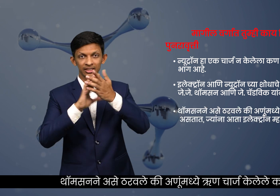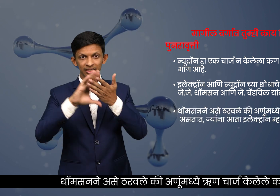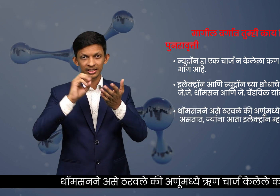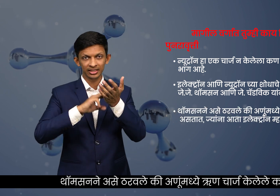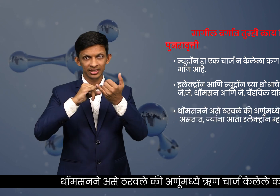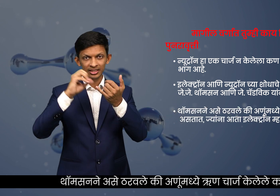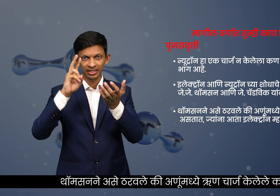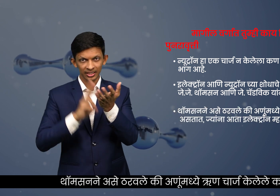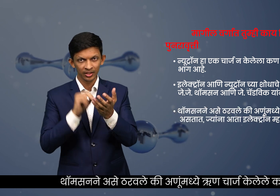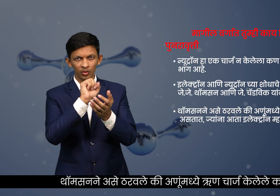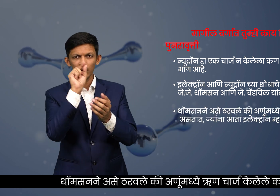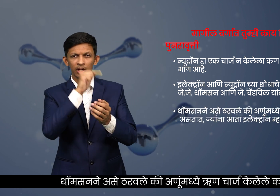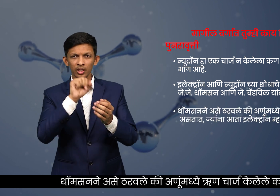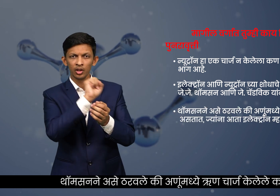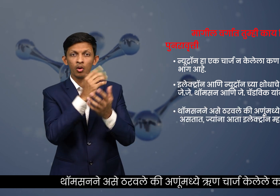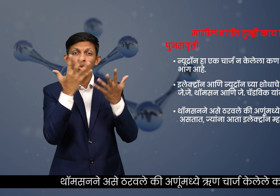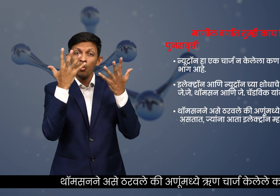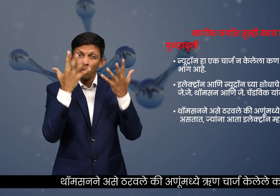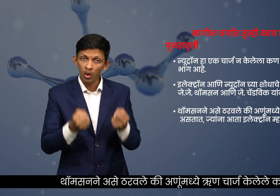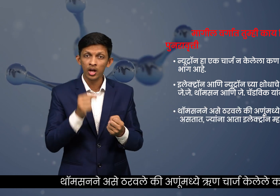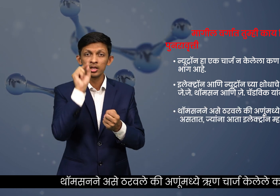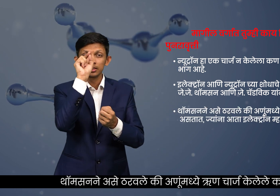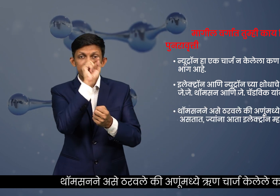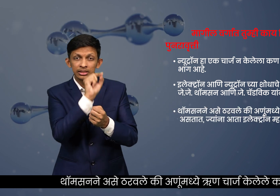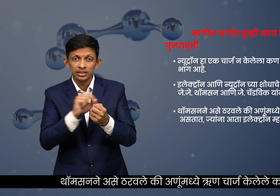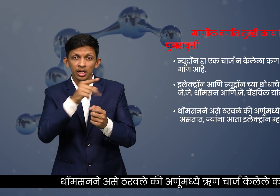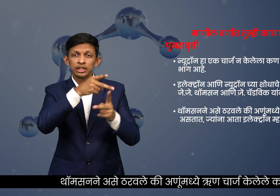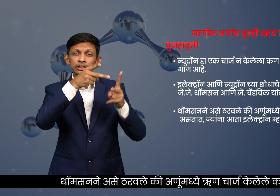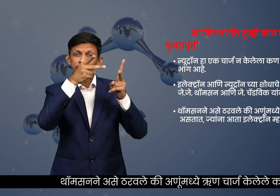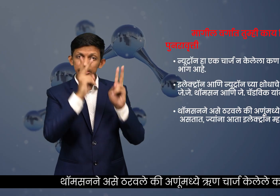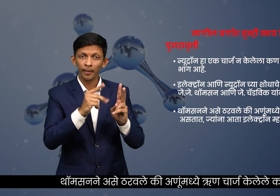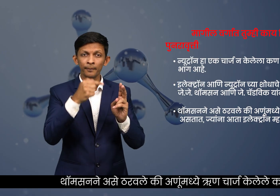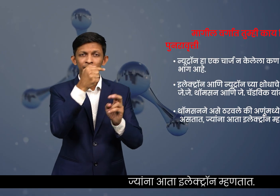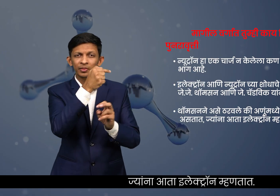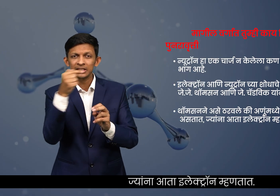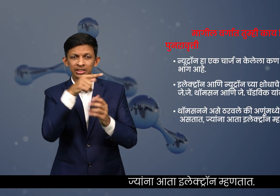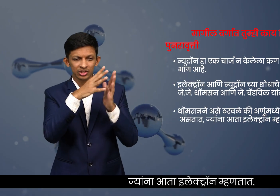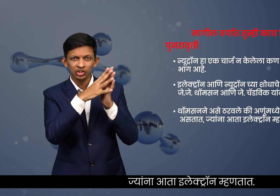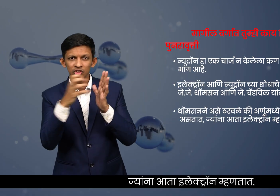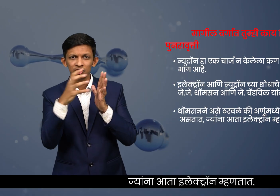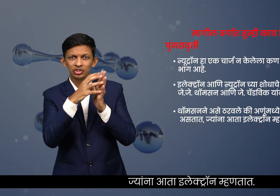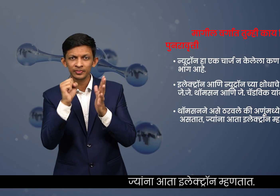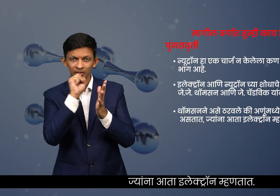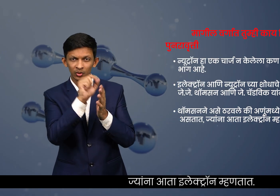थॉम्सनने असे ठरवले की अणूमध्ये ऋण चार्ज केलेला कण असतात आणि ज्यांना आता इलेक्ट्रॉन